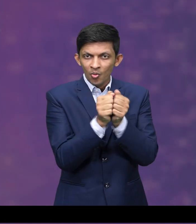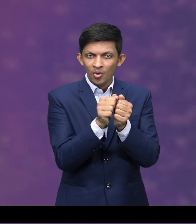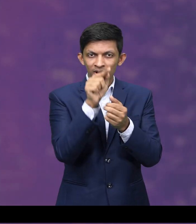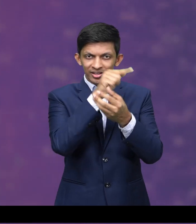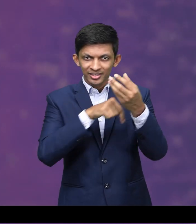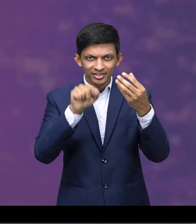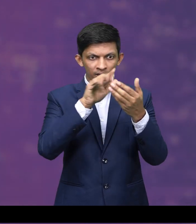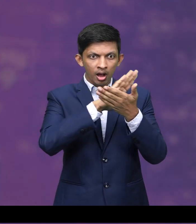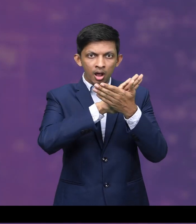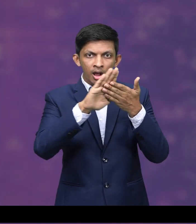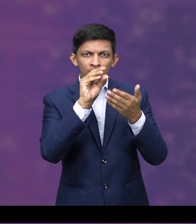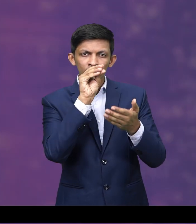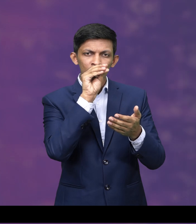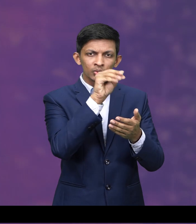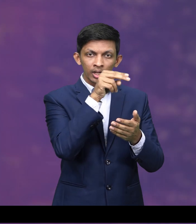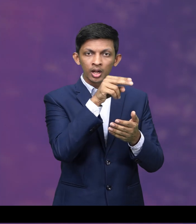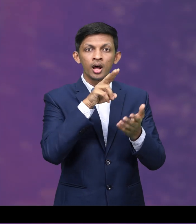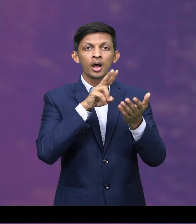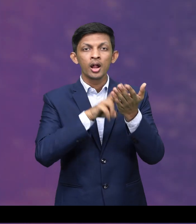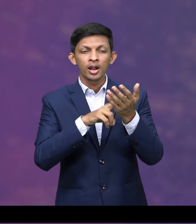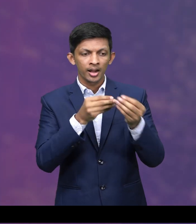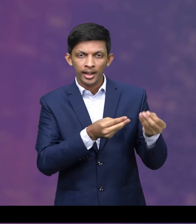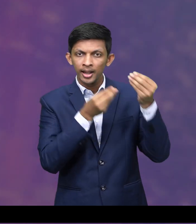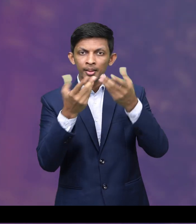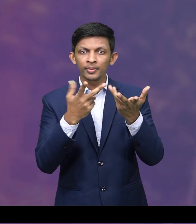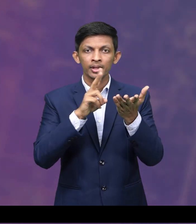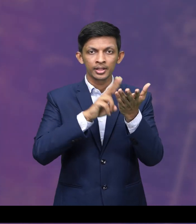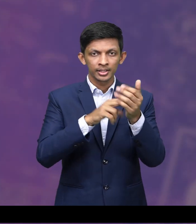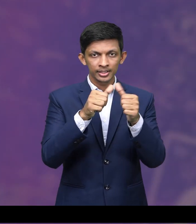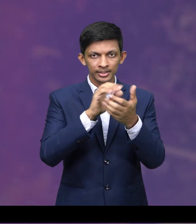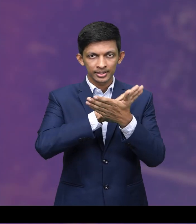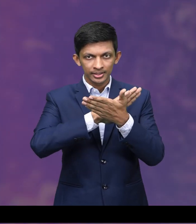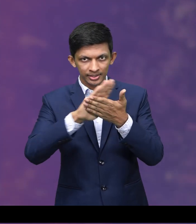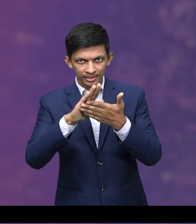ఇస్తుంది. కాబట్టి Na యొక్క విలువ 1.